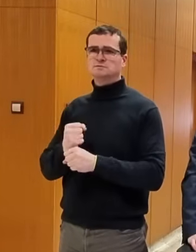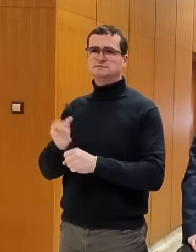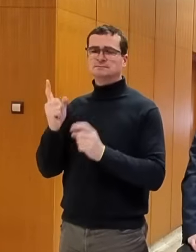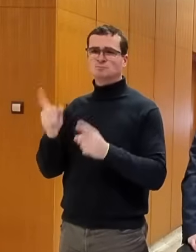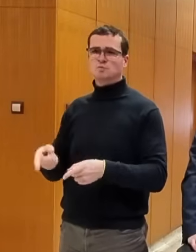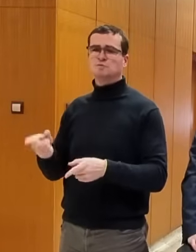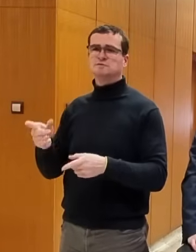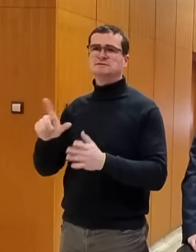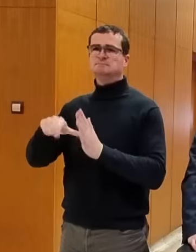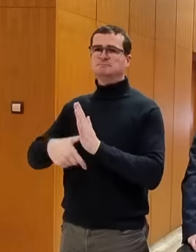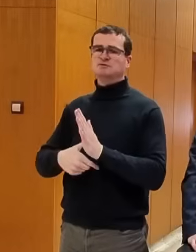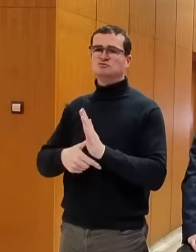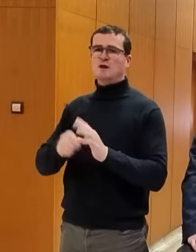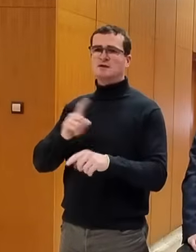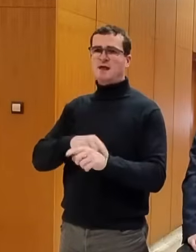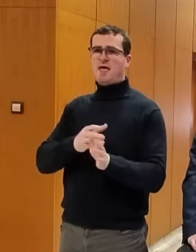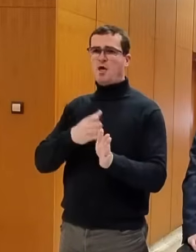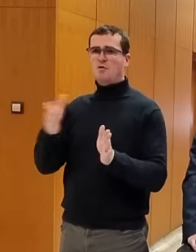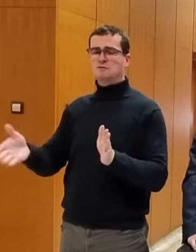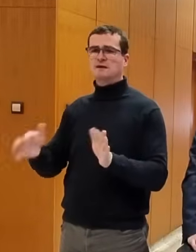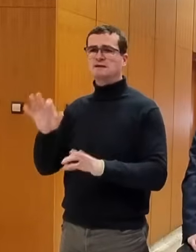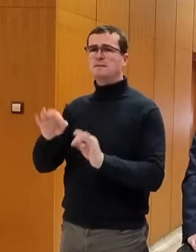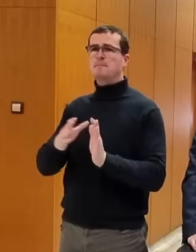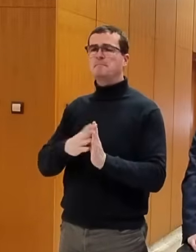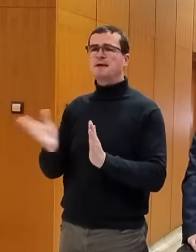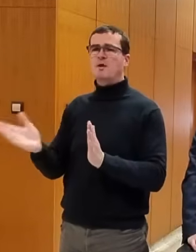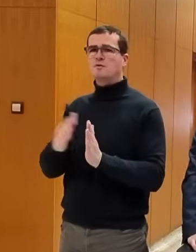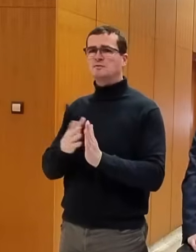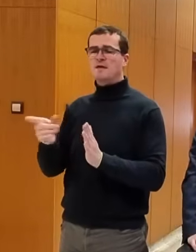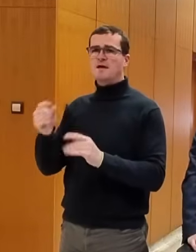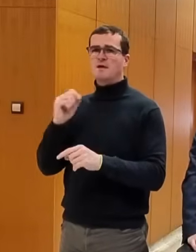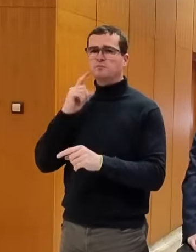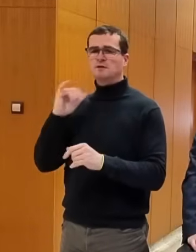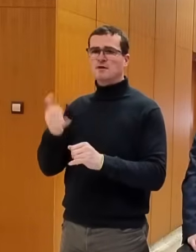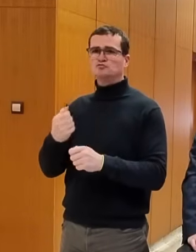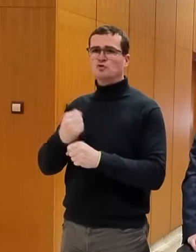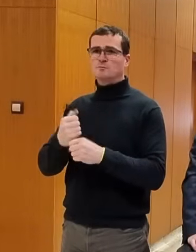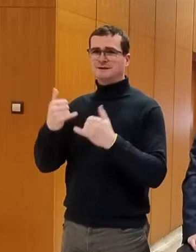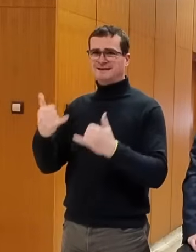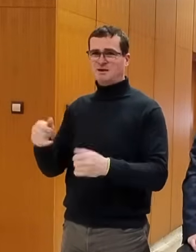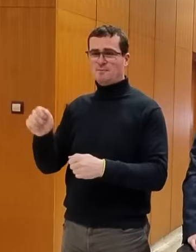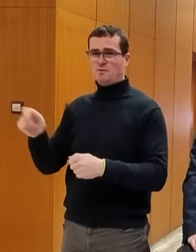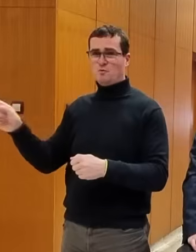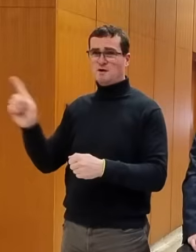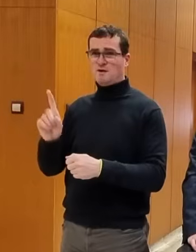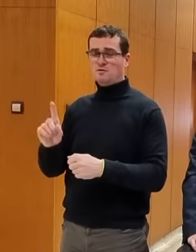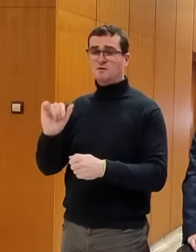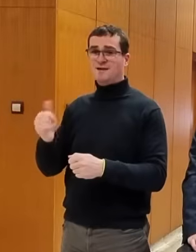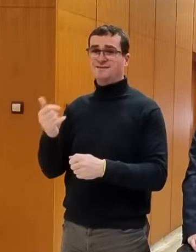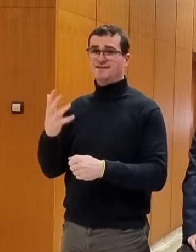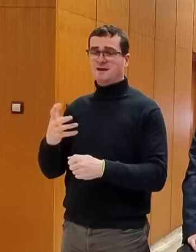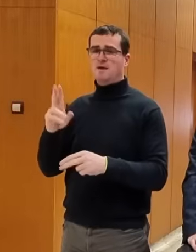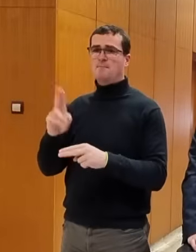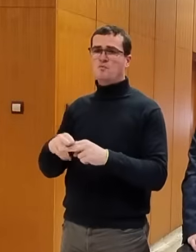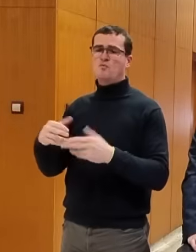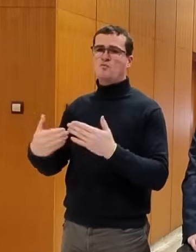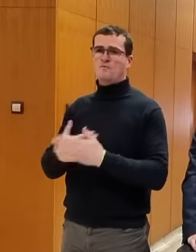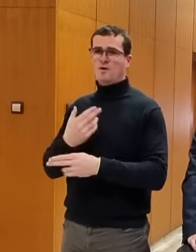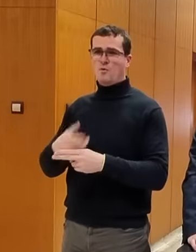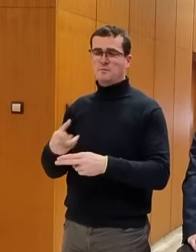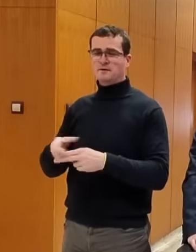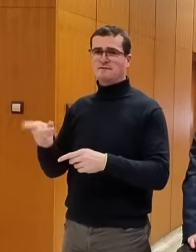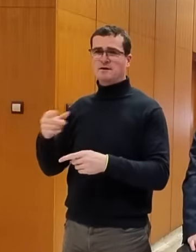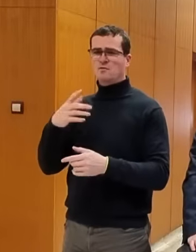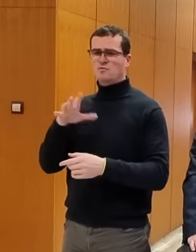kde by sa mohli zmeškať lehoty, tak tam je nastavené prechodné ustanovenie, ktoré hovorí, že to budú ešte robiť terajší prokurátori. Ak nie, tak sa pôjde podľa novej úpravy